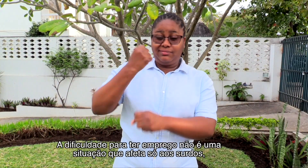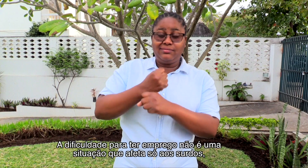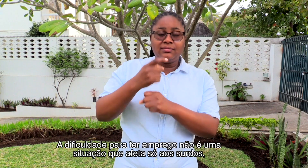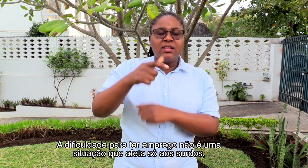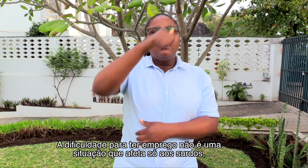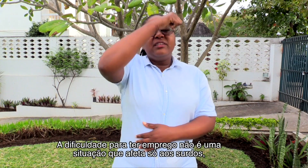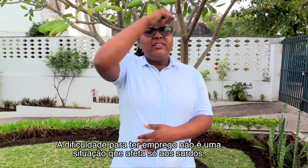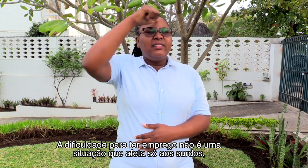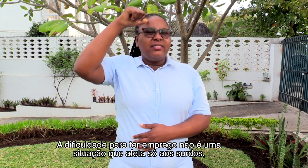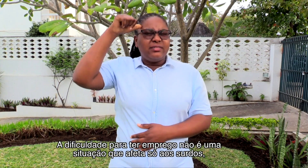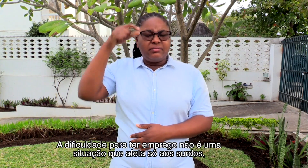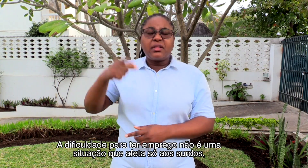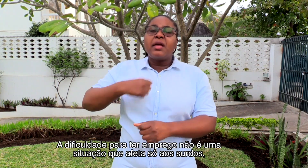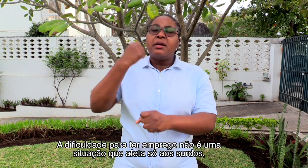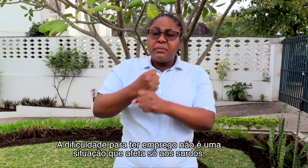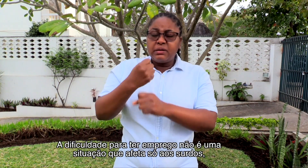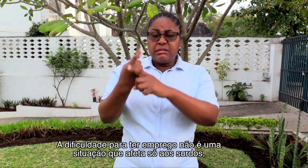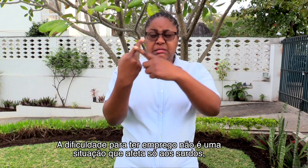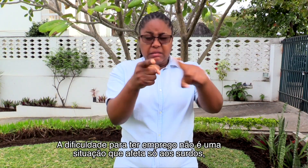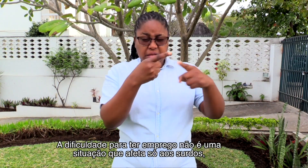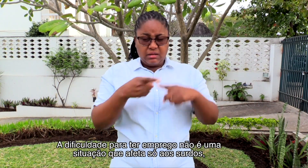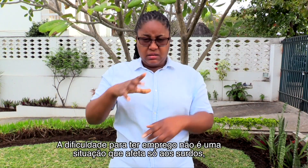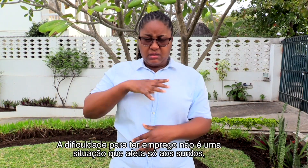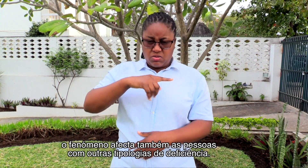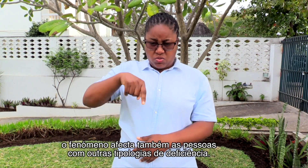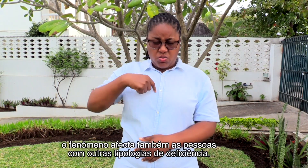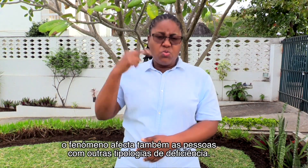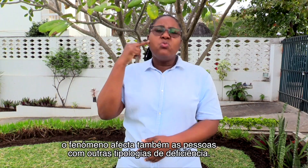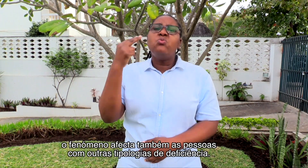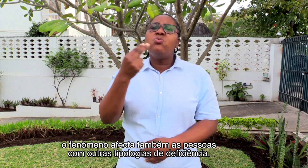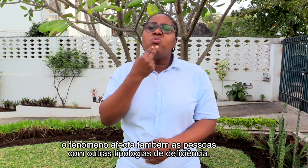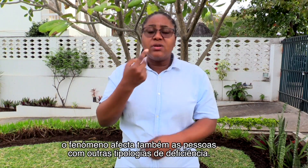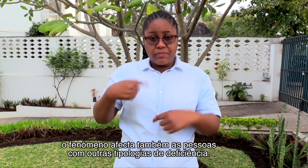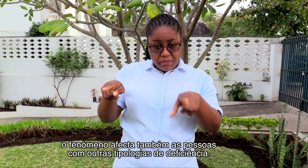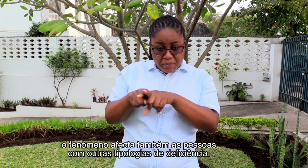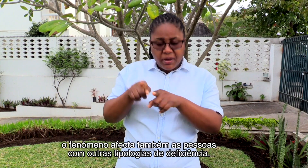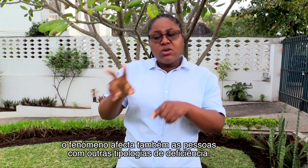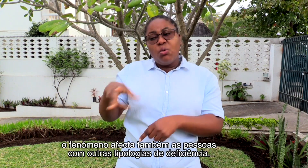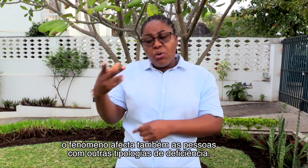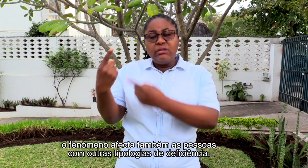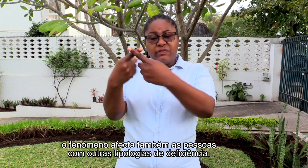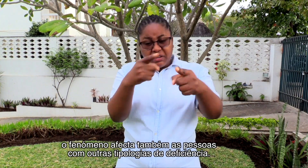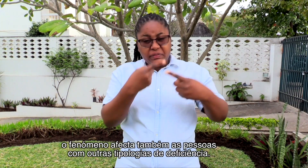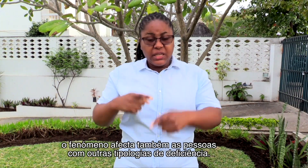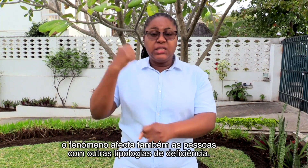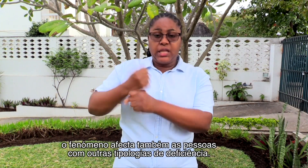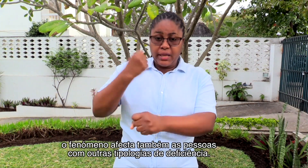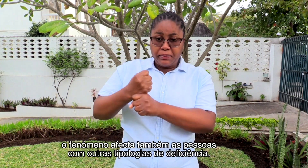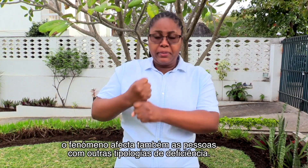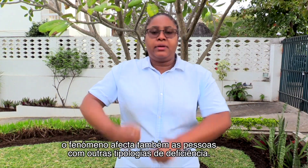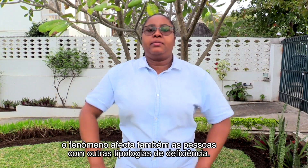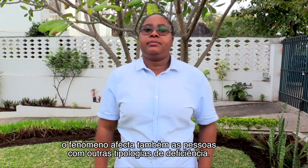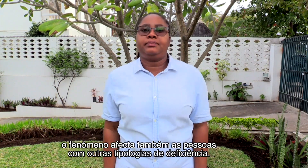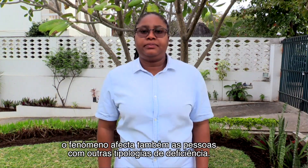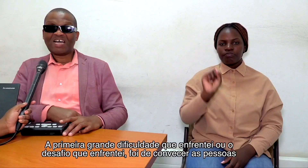A dificuldade para ter um emprego não é uma situação que afeta só os surdos. O fenômeno afeta também as pessoas com outras tipologias